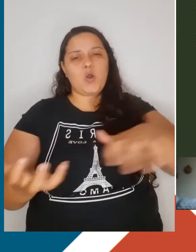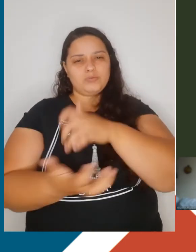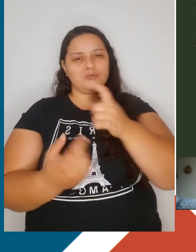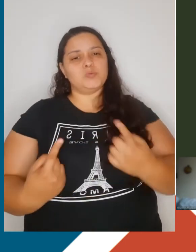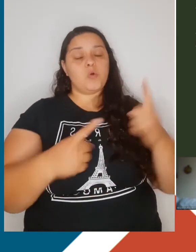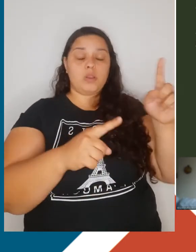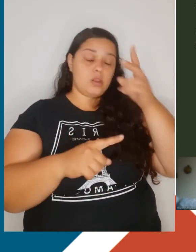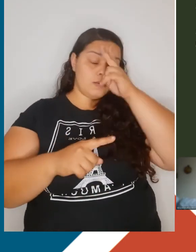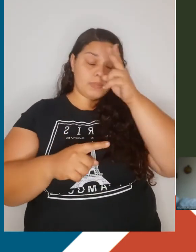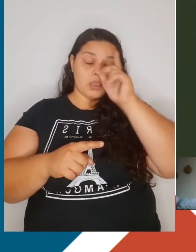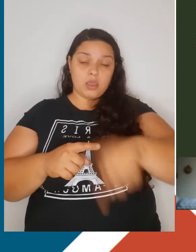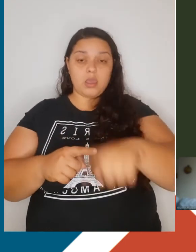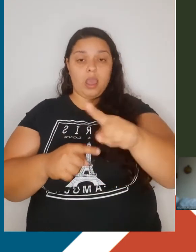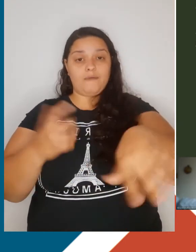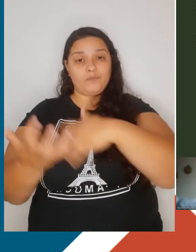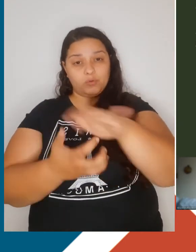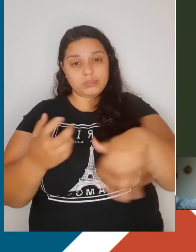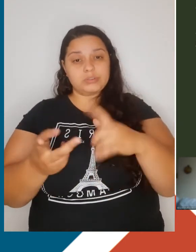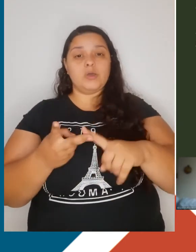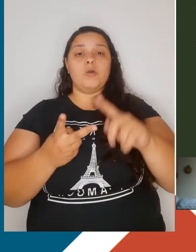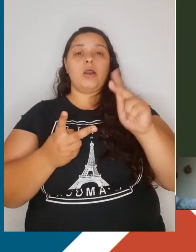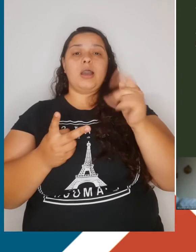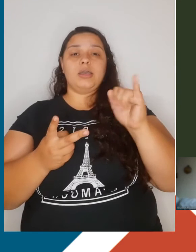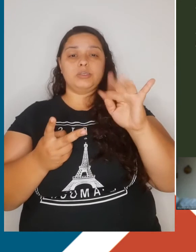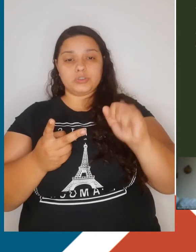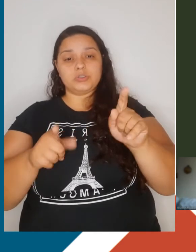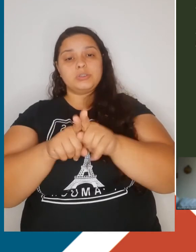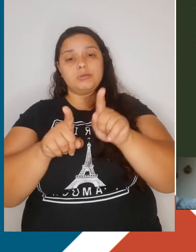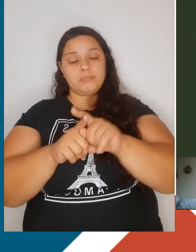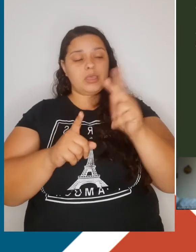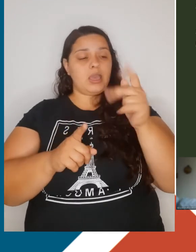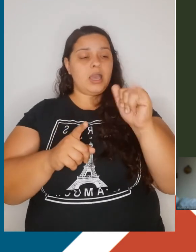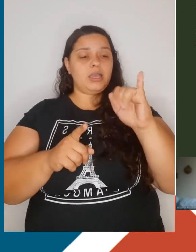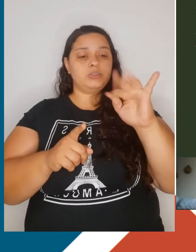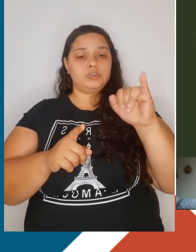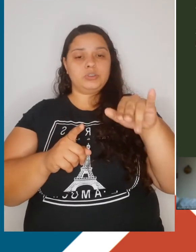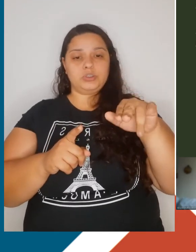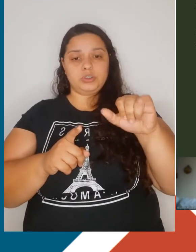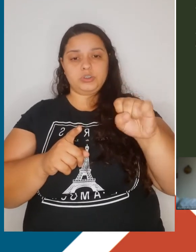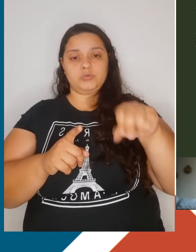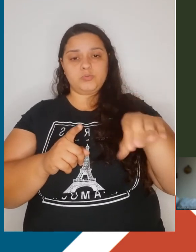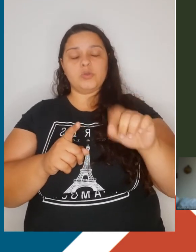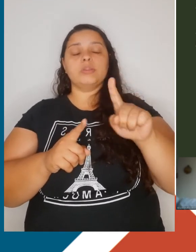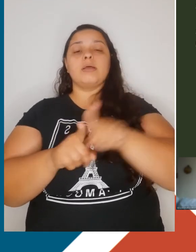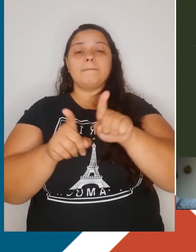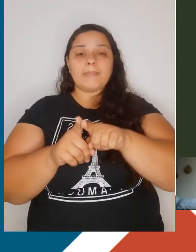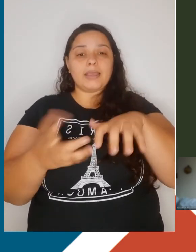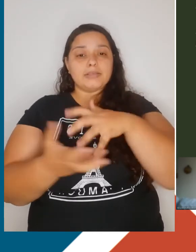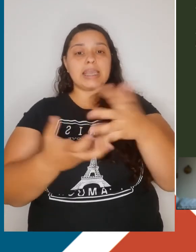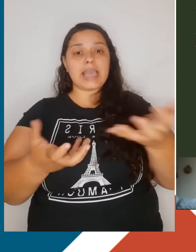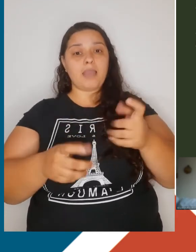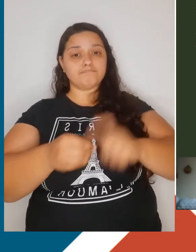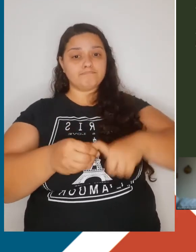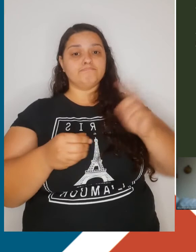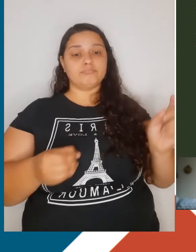submetidos. Além disso, lembremos, a Revolução do Haiti e o haitianismo também inspiraram as